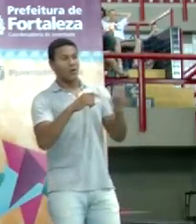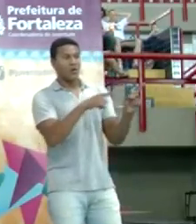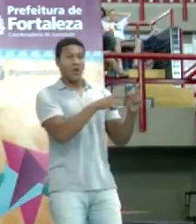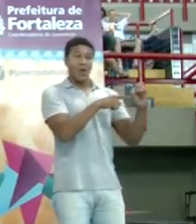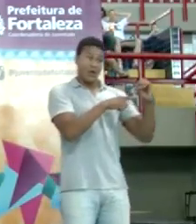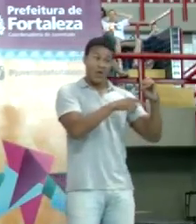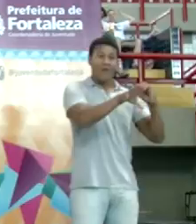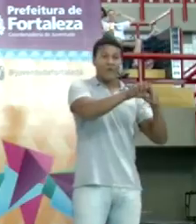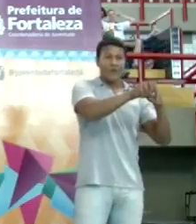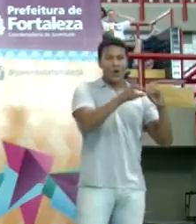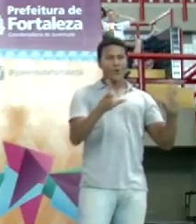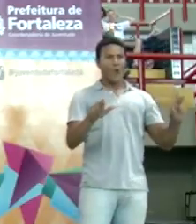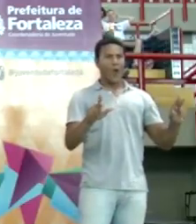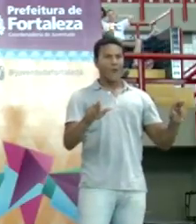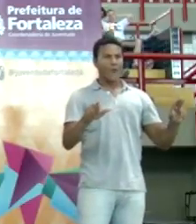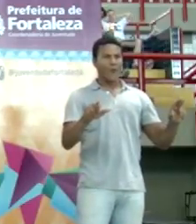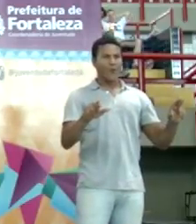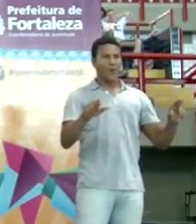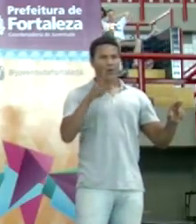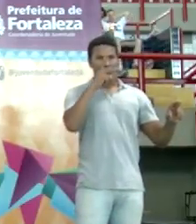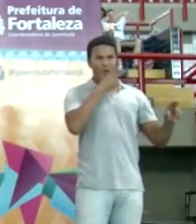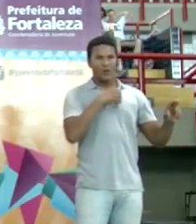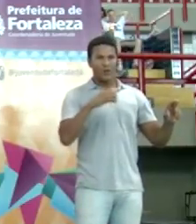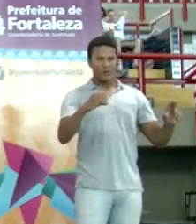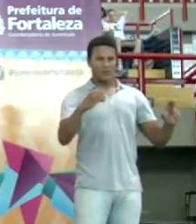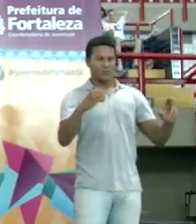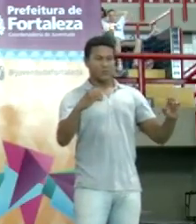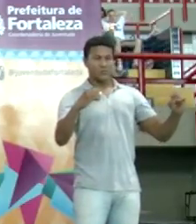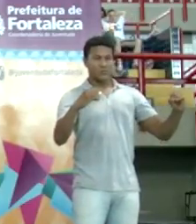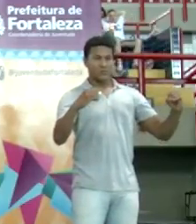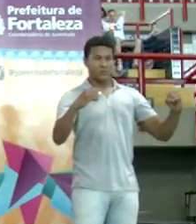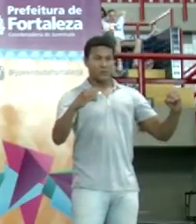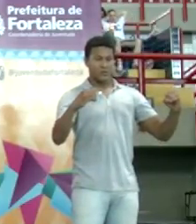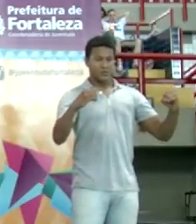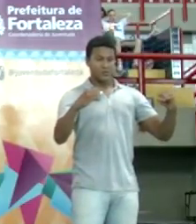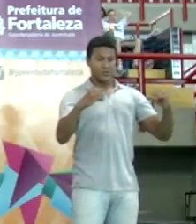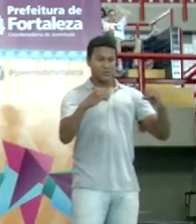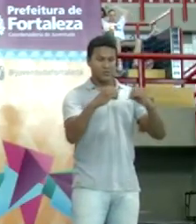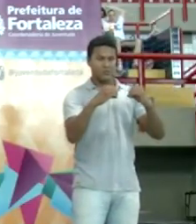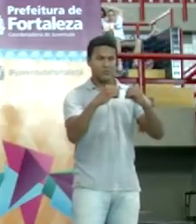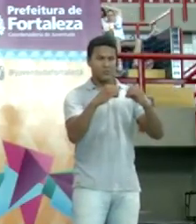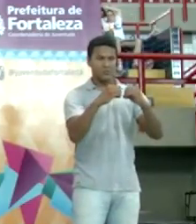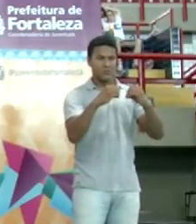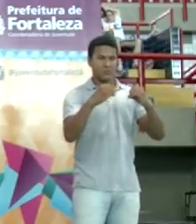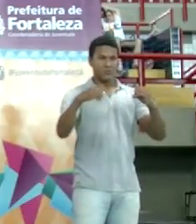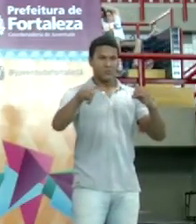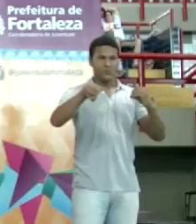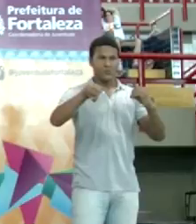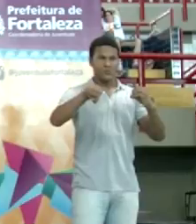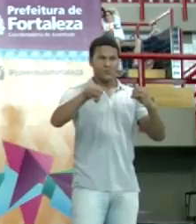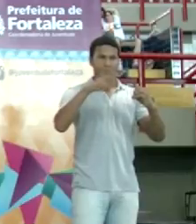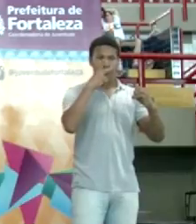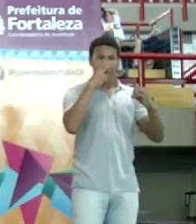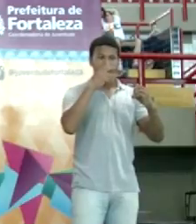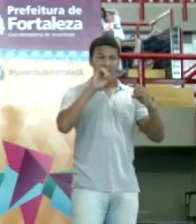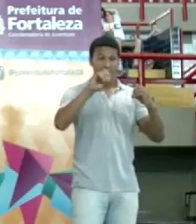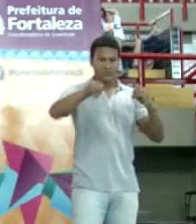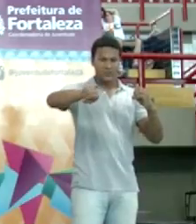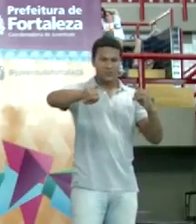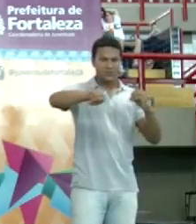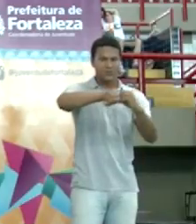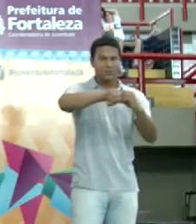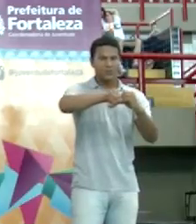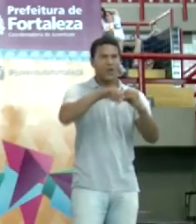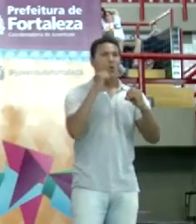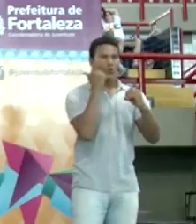ímã atrai o polo sul. Polo norte de um ímã repele um polo de outro ímã. Isso